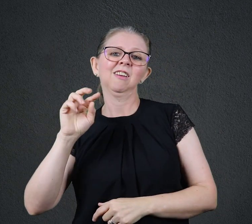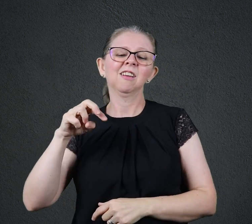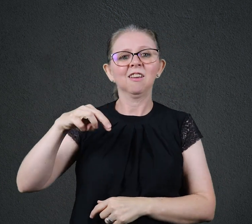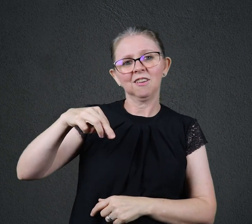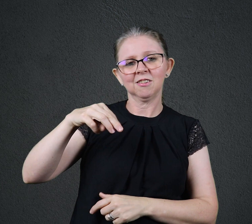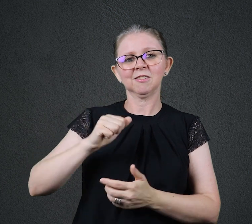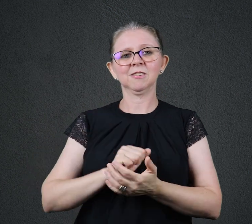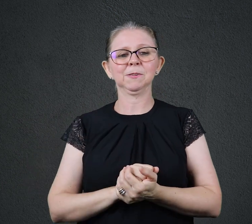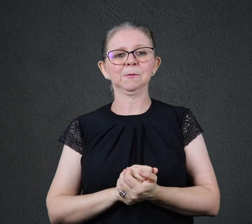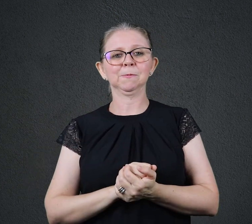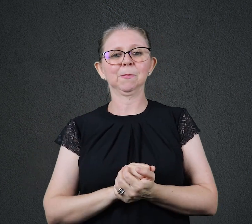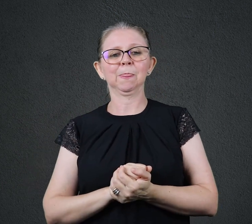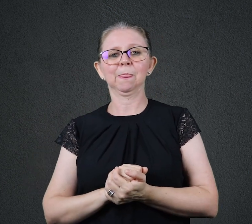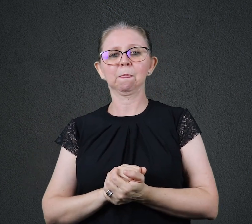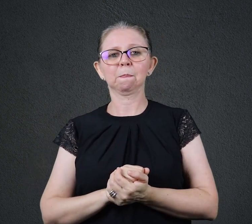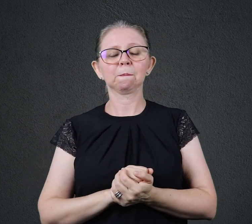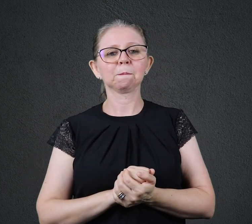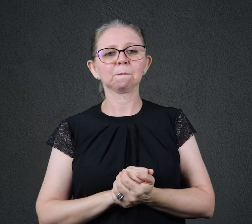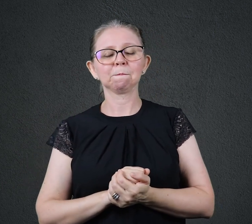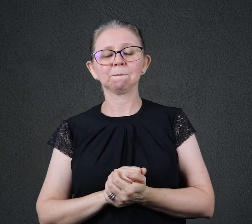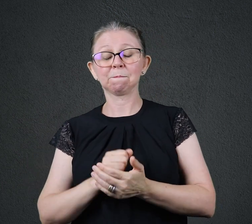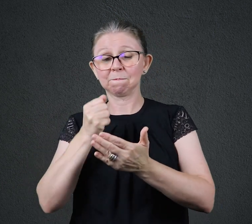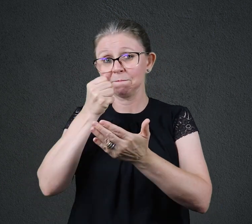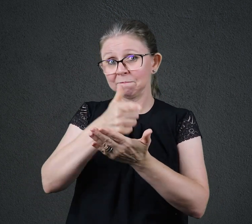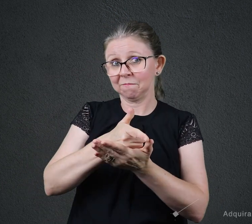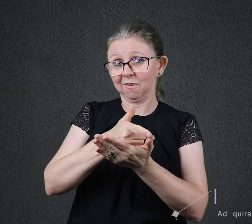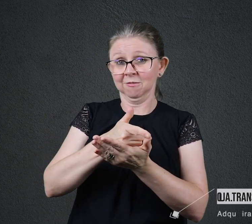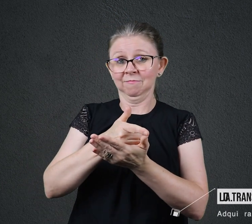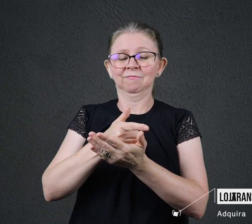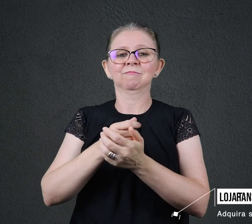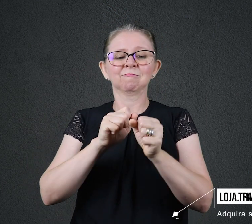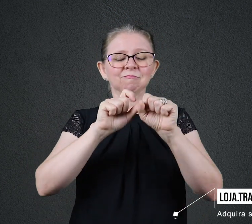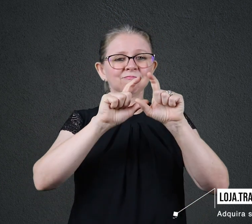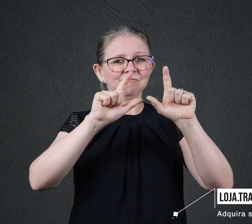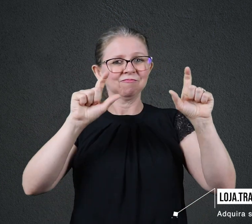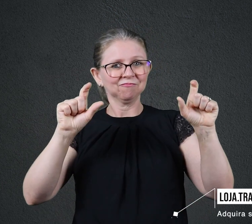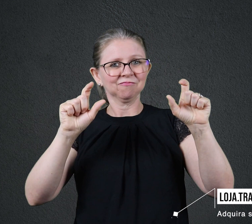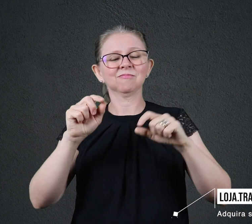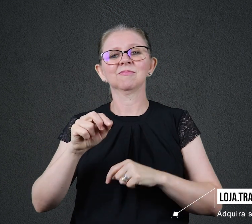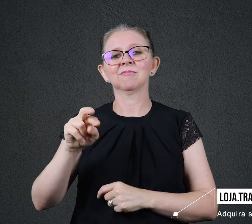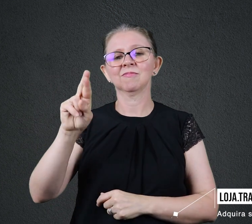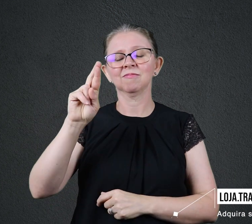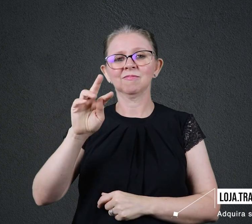Adquira já o seu devocional de todos os dias. Acesse loja.transmundial.org.br.